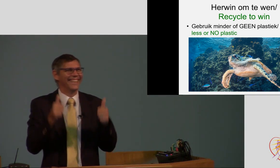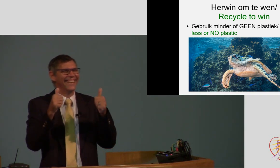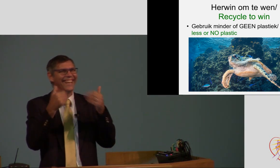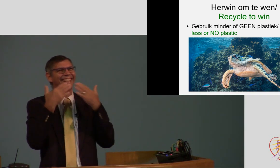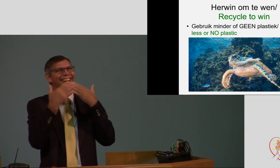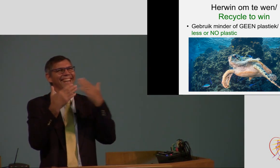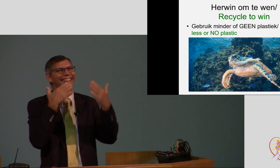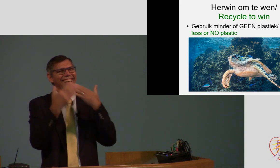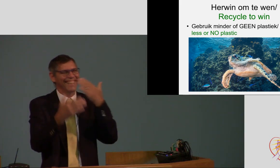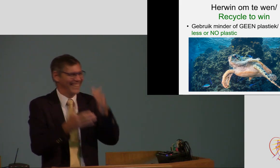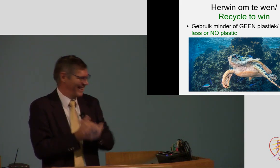Dankie.